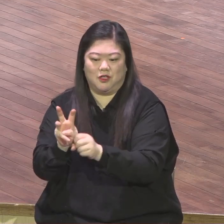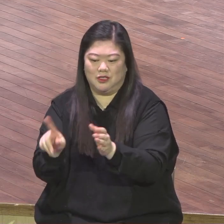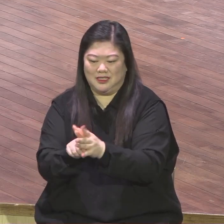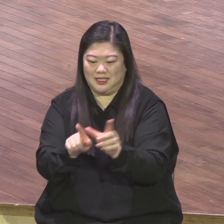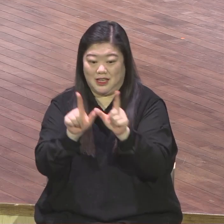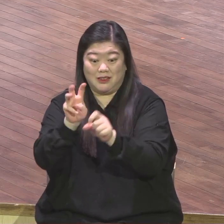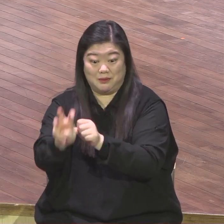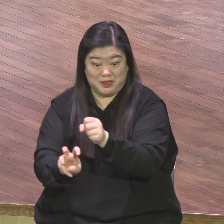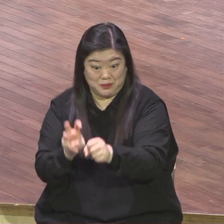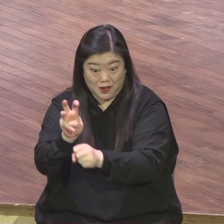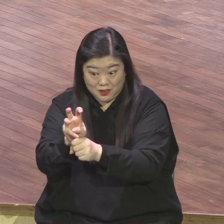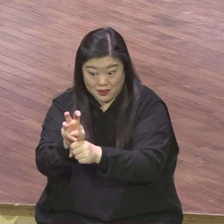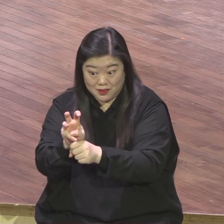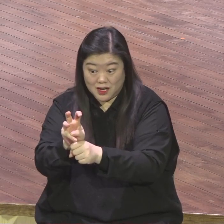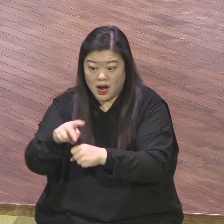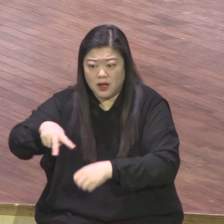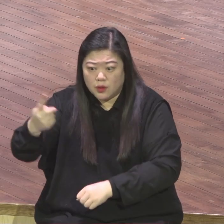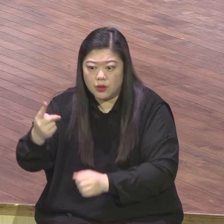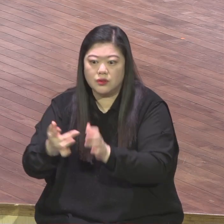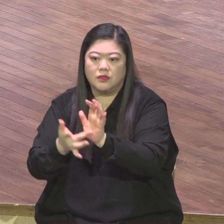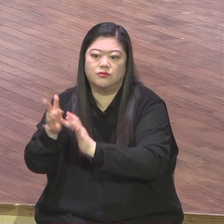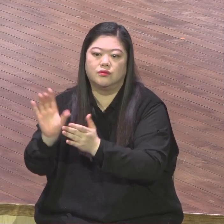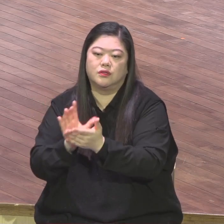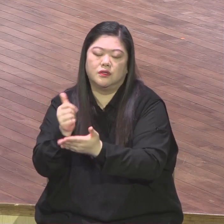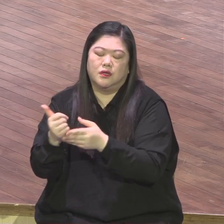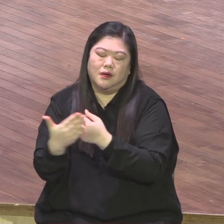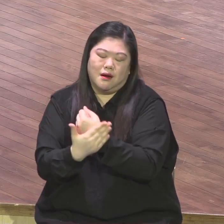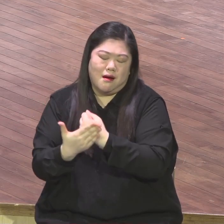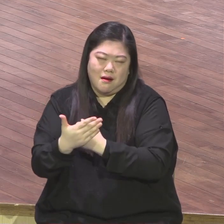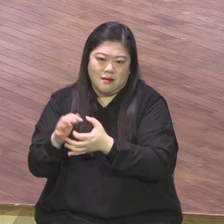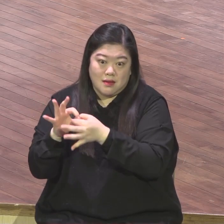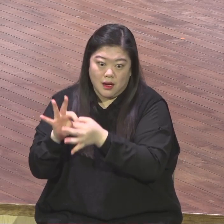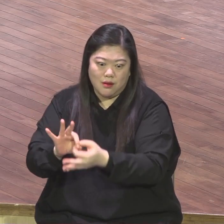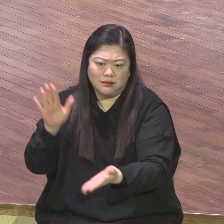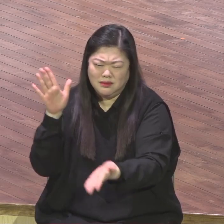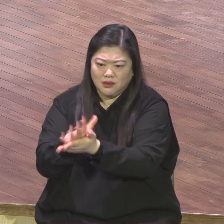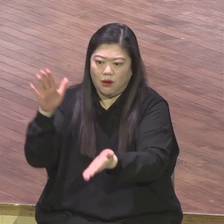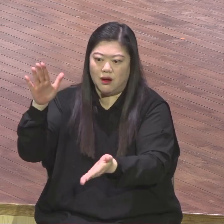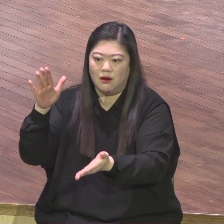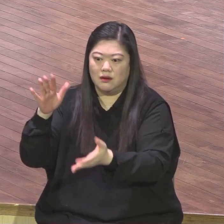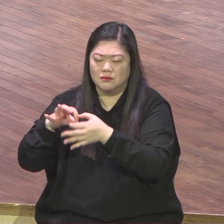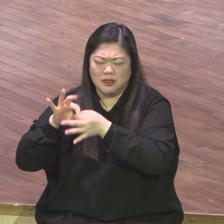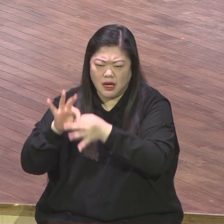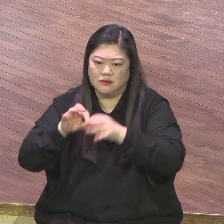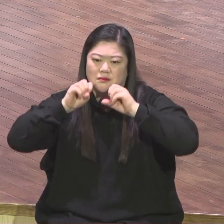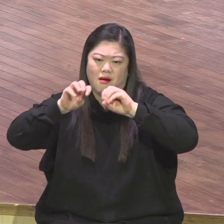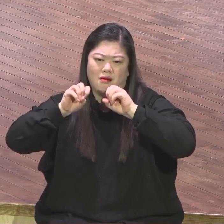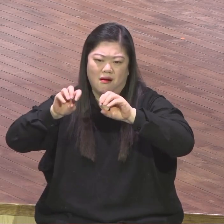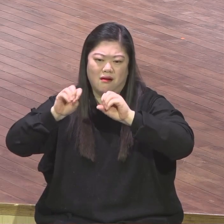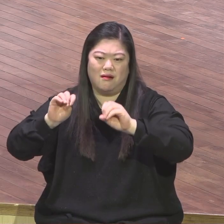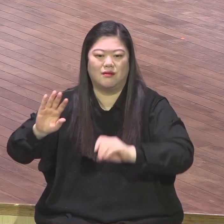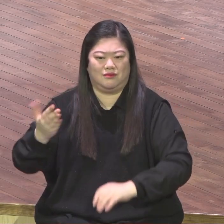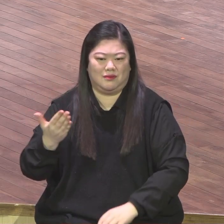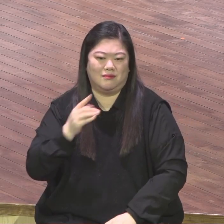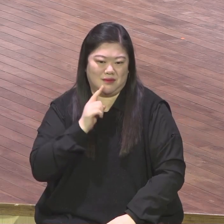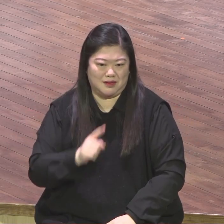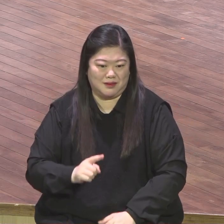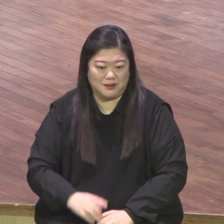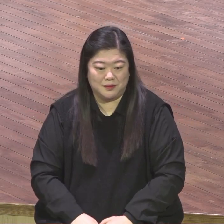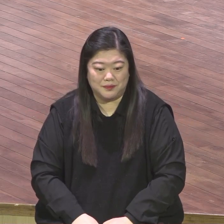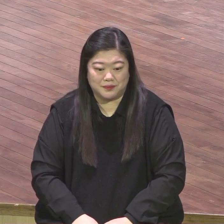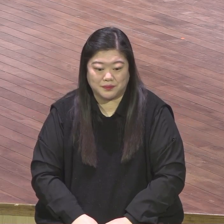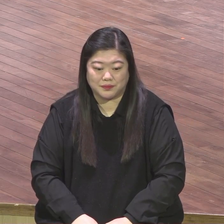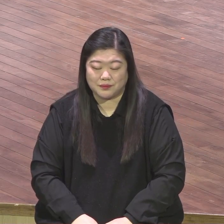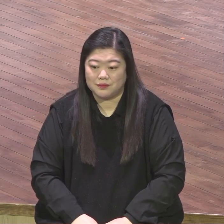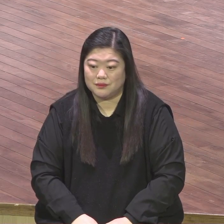이 본문 말씀의 핵심은요, 부활하신 예수님과 더 깊이 소통하는 속으로